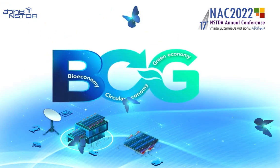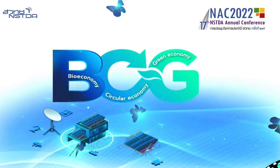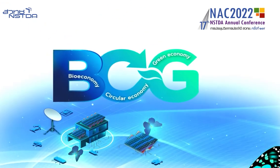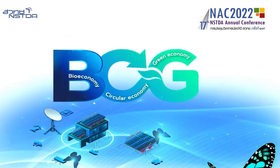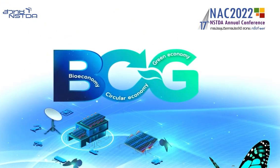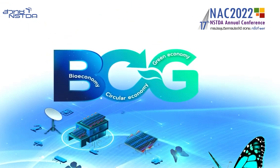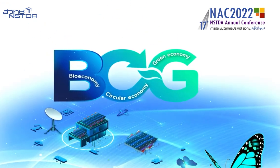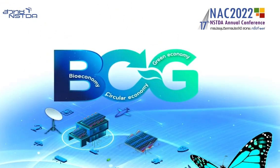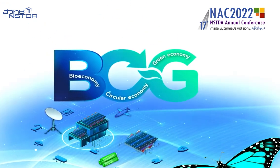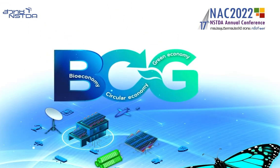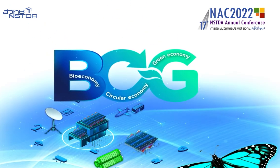อิอิ